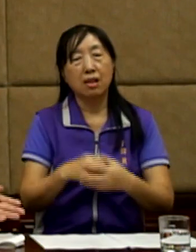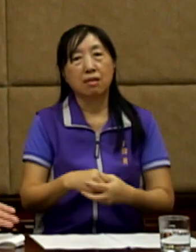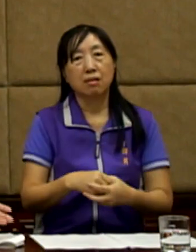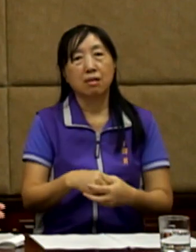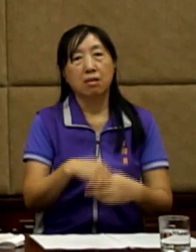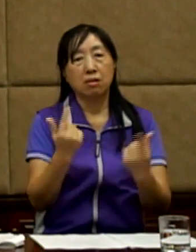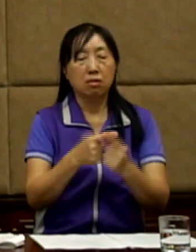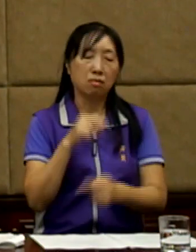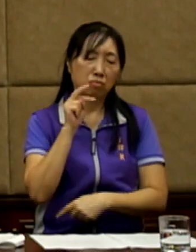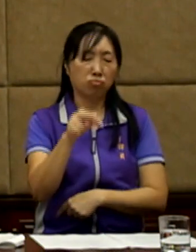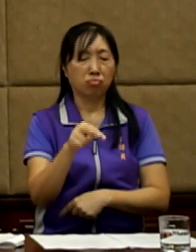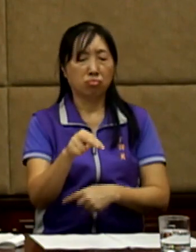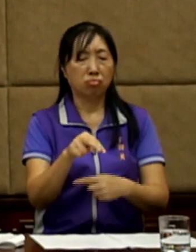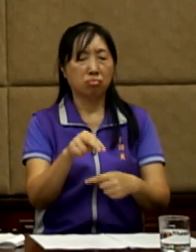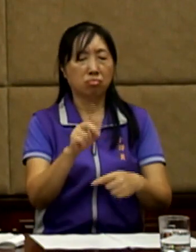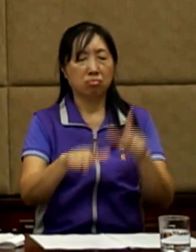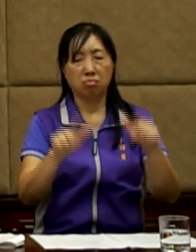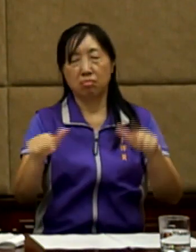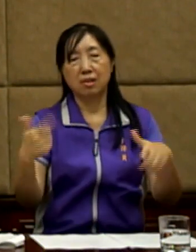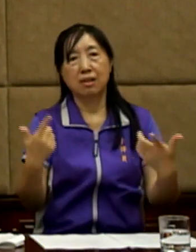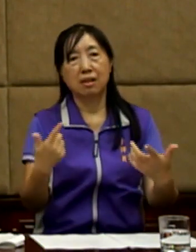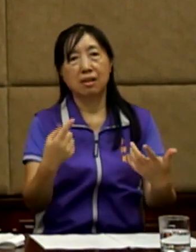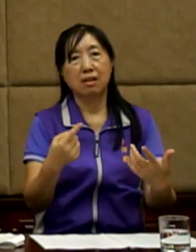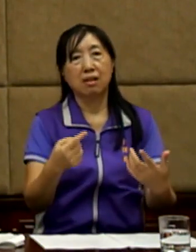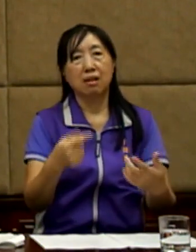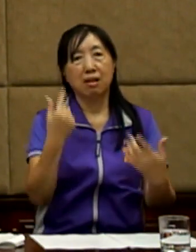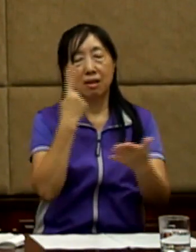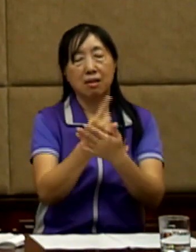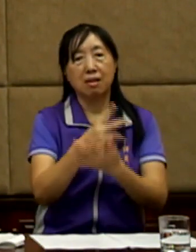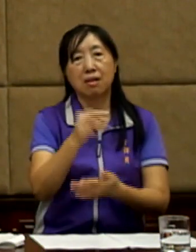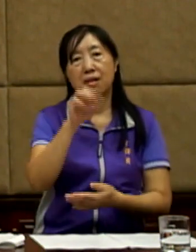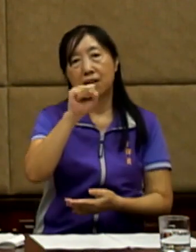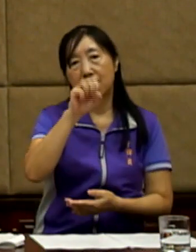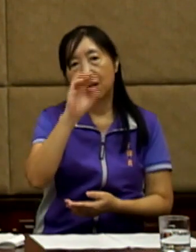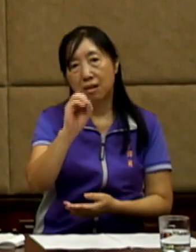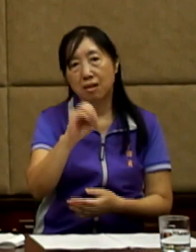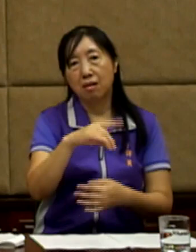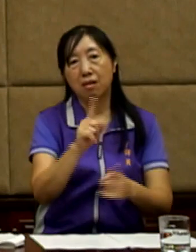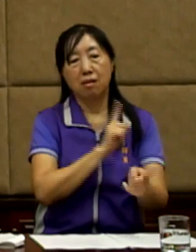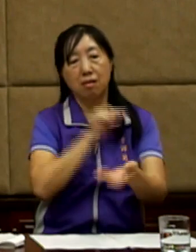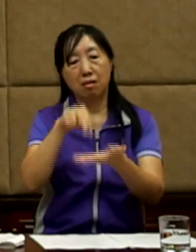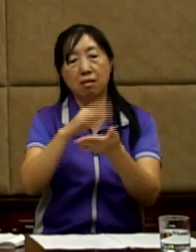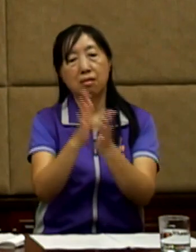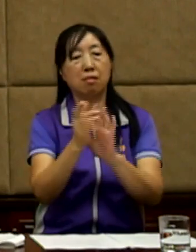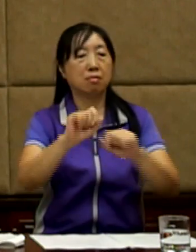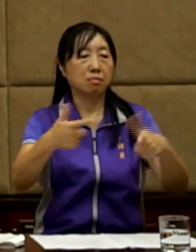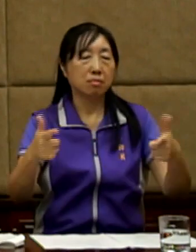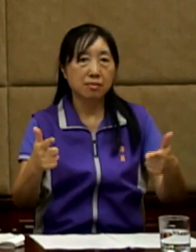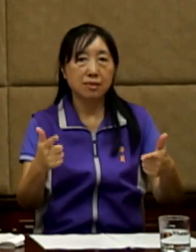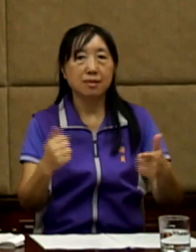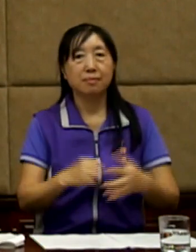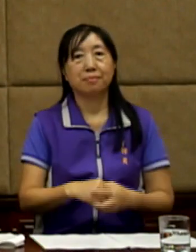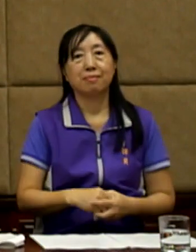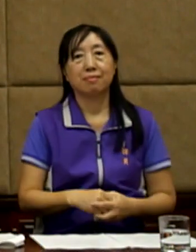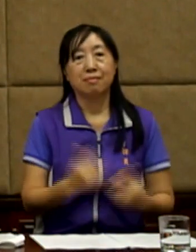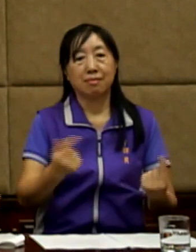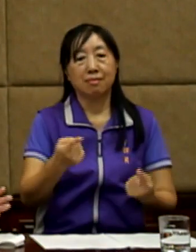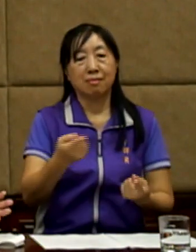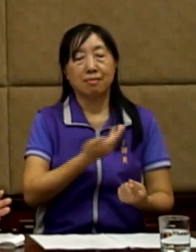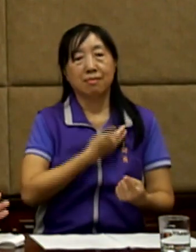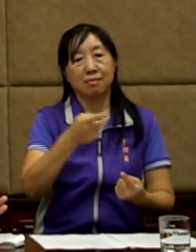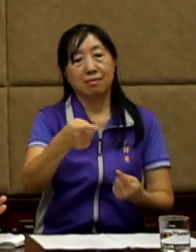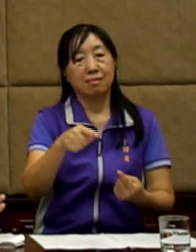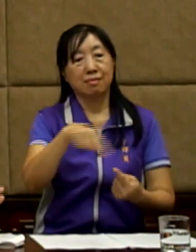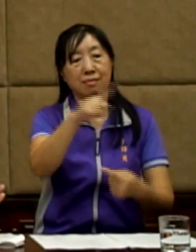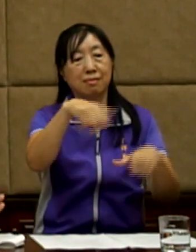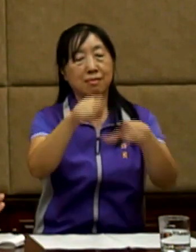每个人都很抽象，而且不一，就每个 MSO 跟独立系统业者之间都通通不一，那这样子让频道业者也